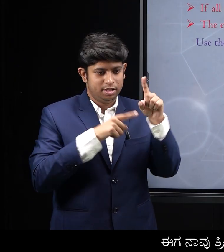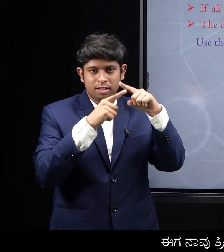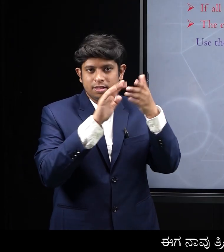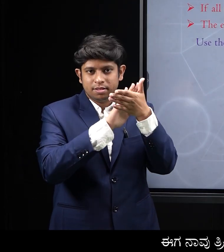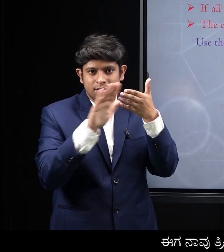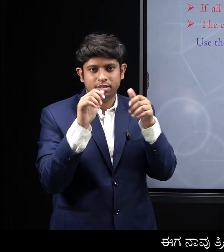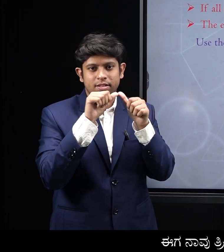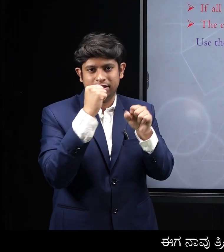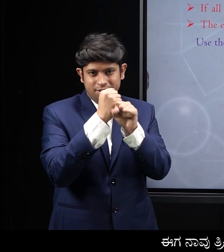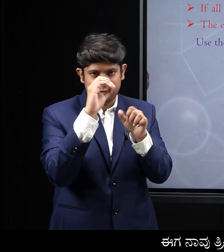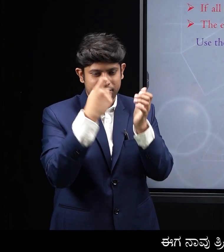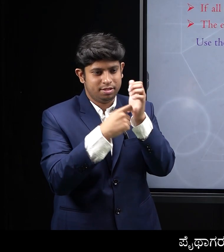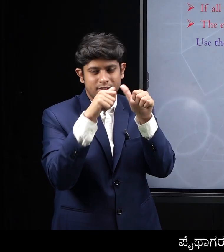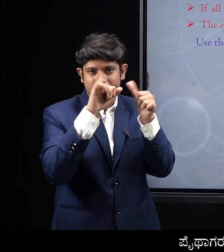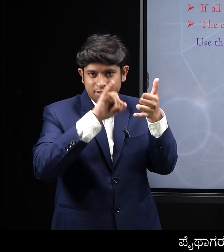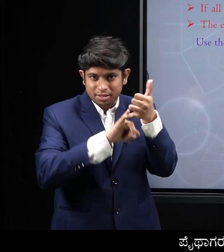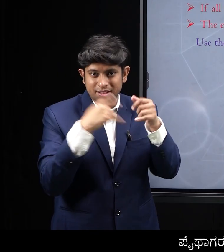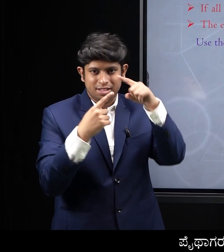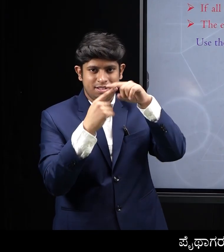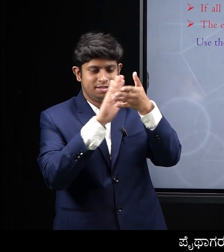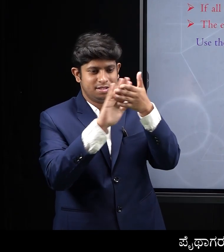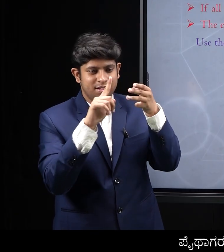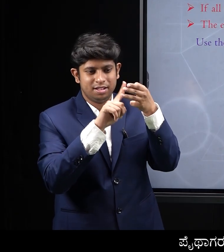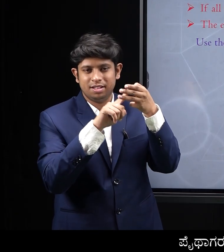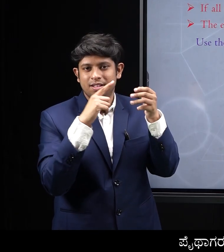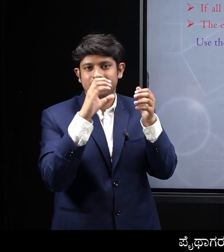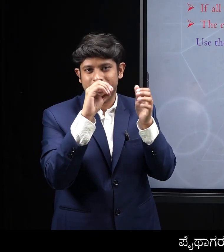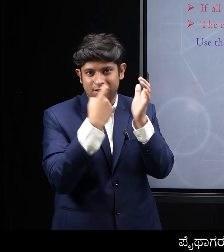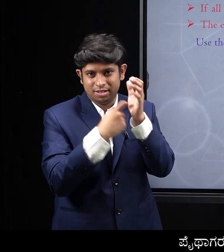ಎತ್ತರವನ್ನು ಕಂಡುಹಿಡಿಯಲು ಪೈಥಾಗರಸ್ ಪ್ರಮೇಯವನ್ನು ಬಳಸಬಹುದು.